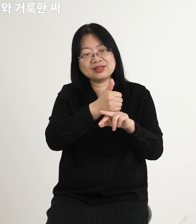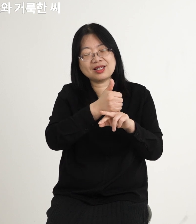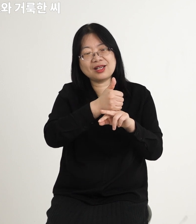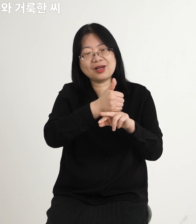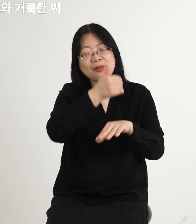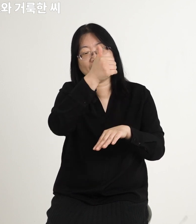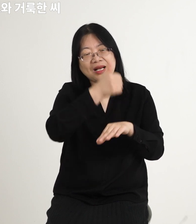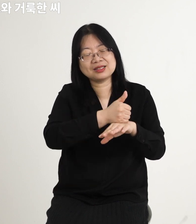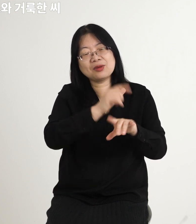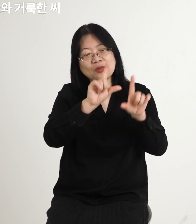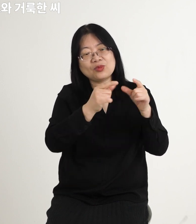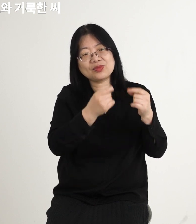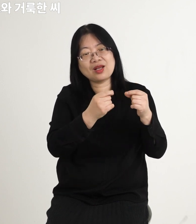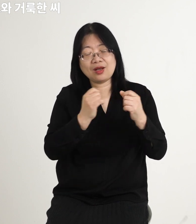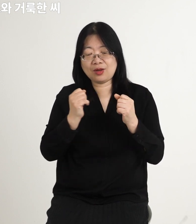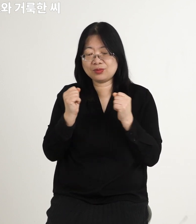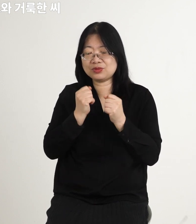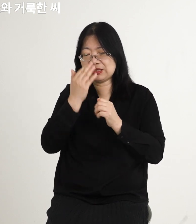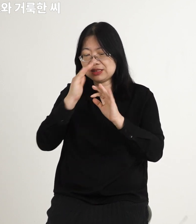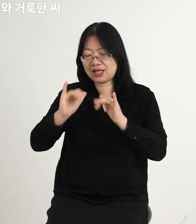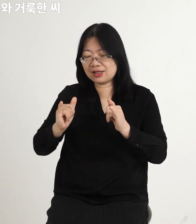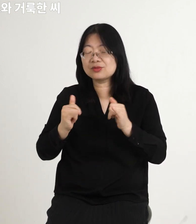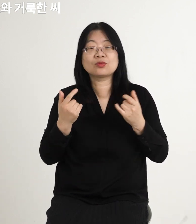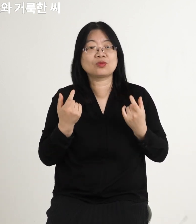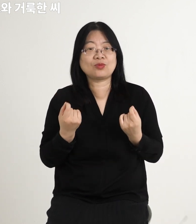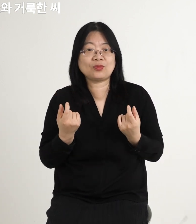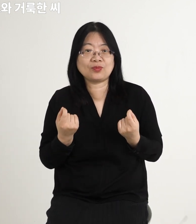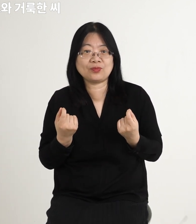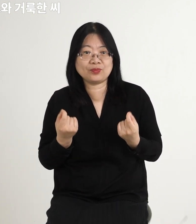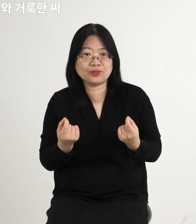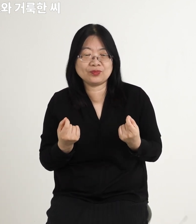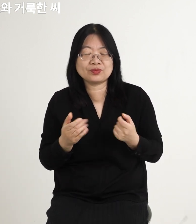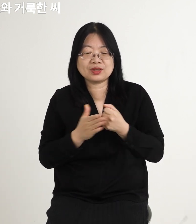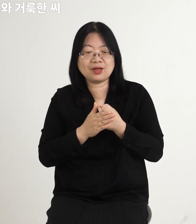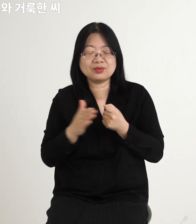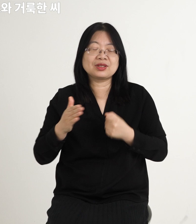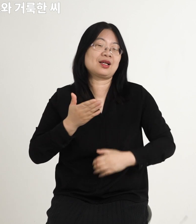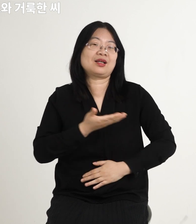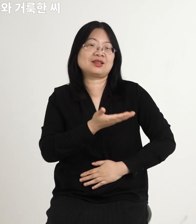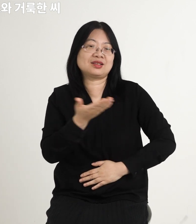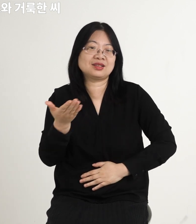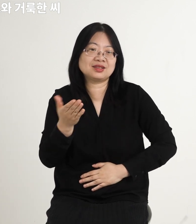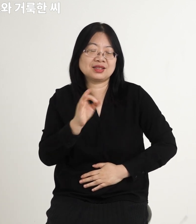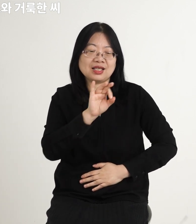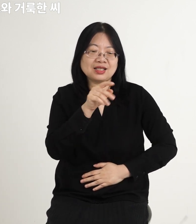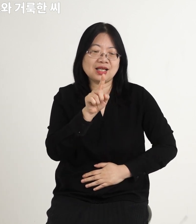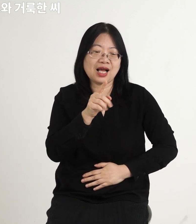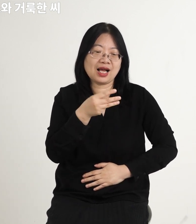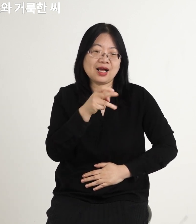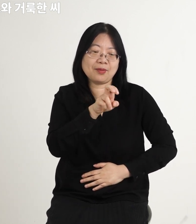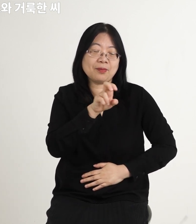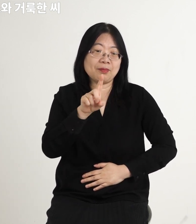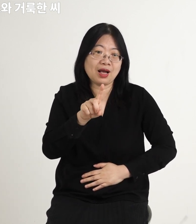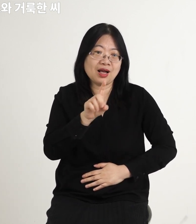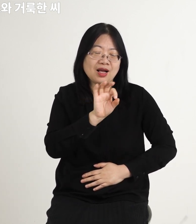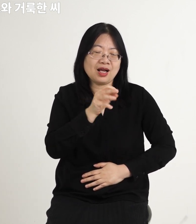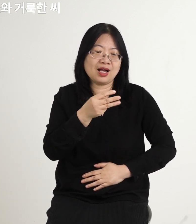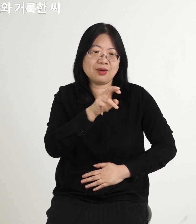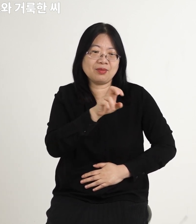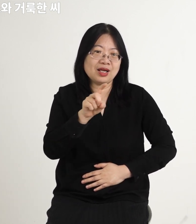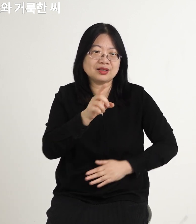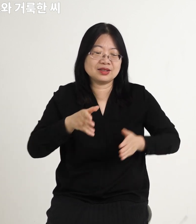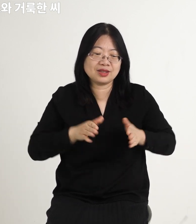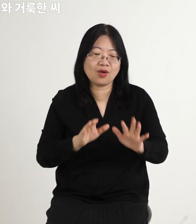모습들이었습니다. 북이스라엘도 마찬가지고. 그래서 그들은 알마예요. 알마에서